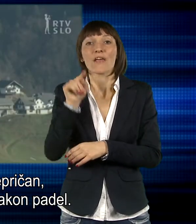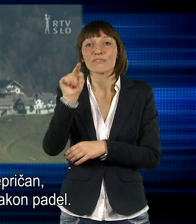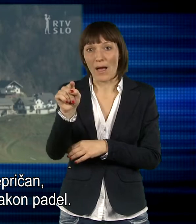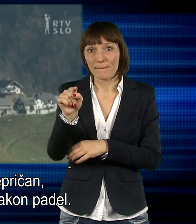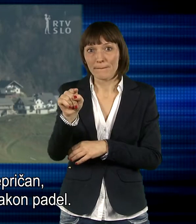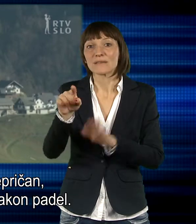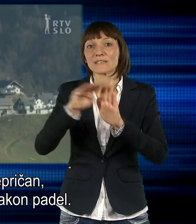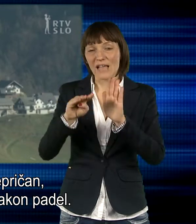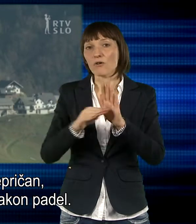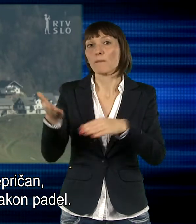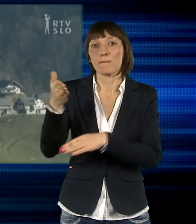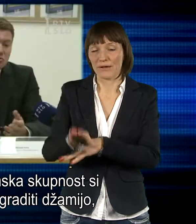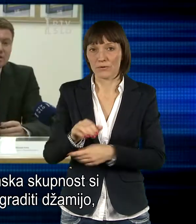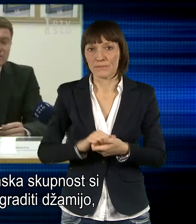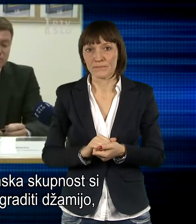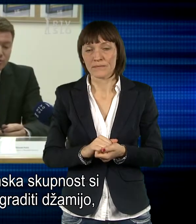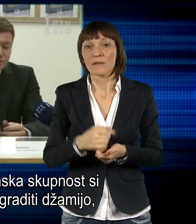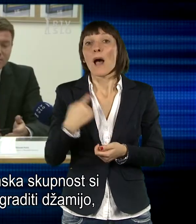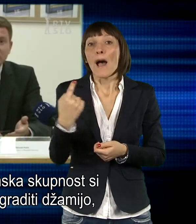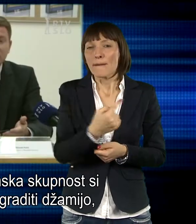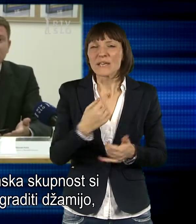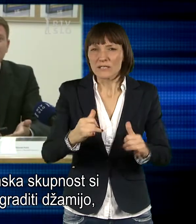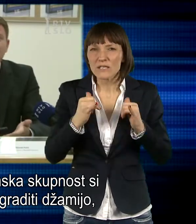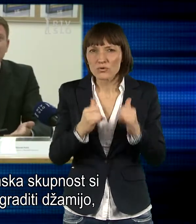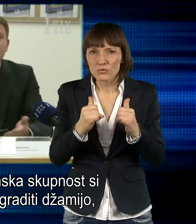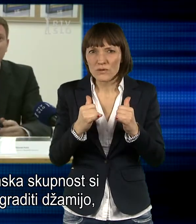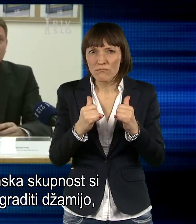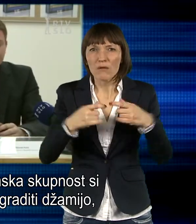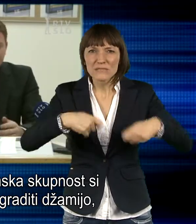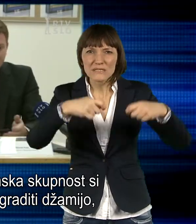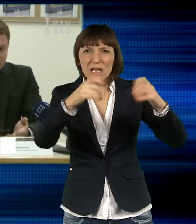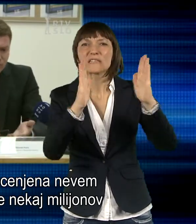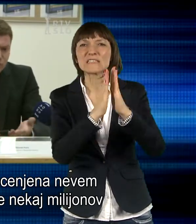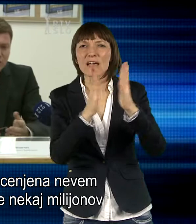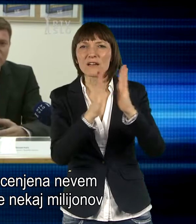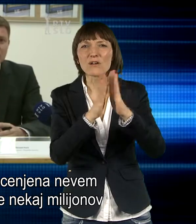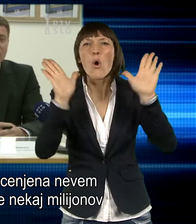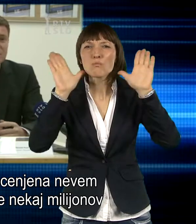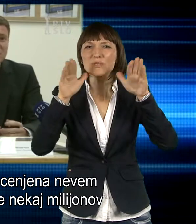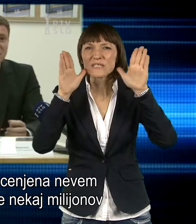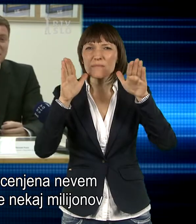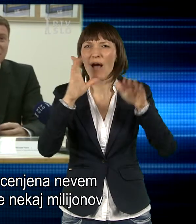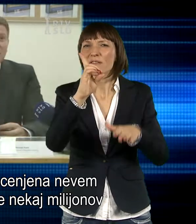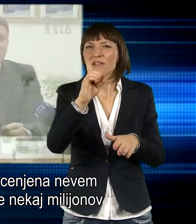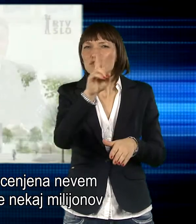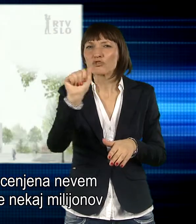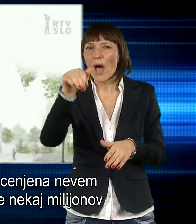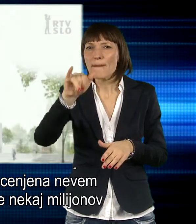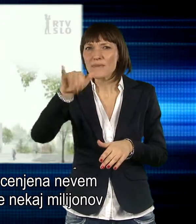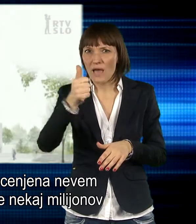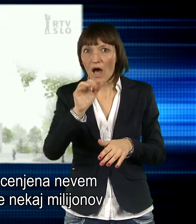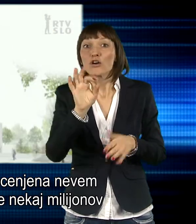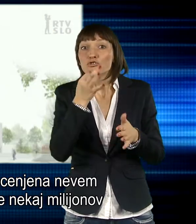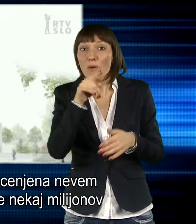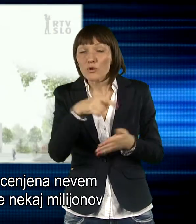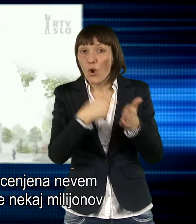tam ta zakon padel. Mi recimo kot islamska skupnost si prizadevamo zdaj graditi džamijo. Če bo ta džamija ocenjena na